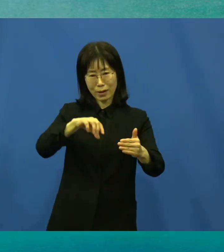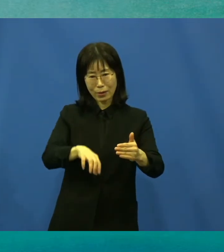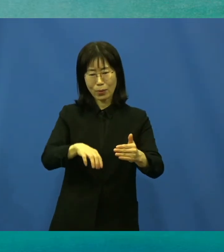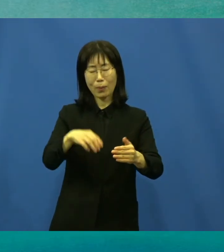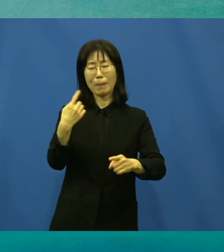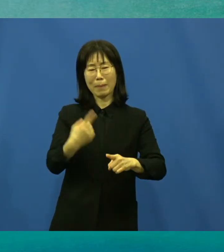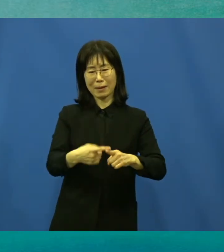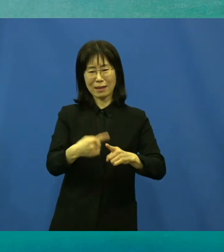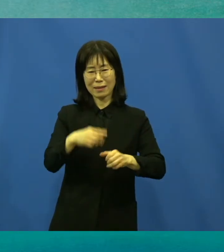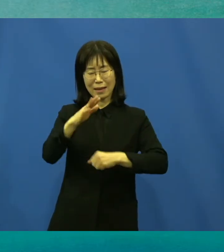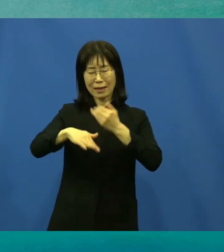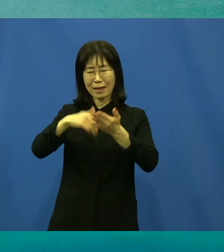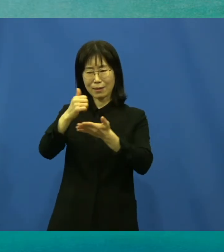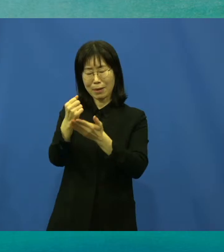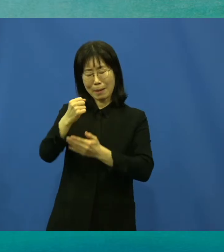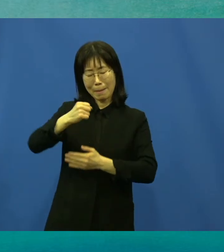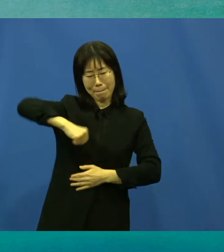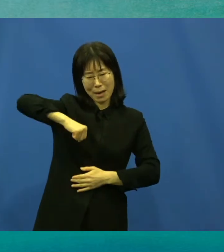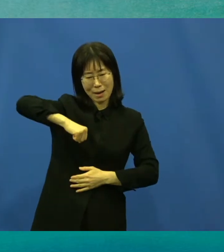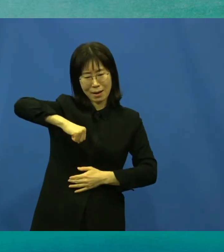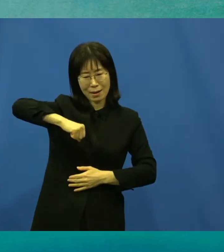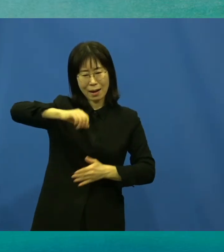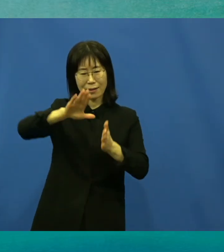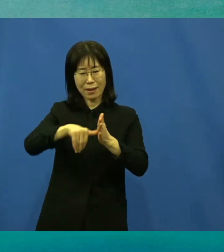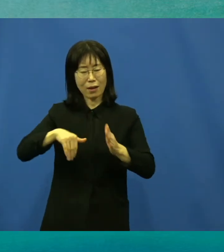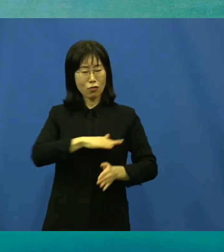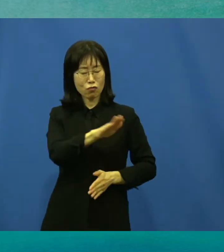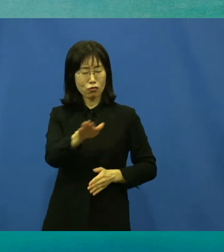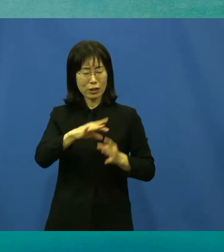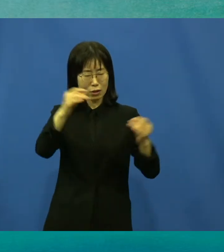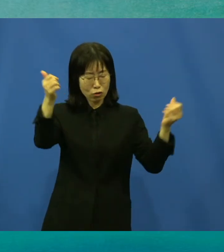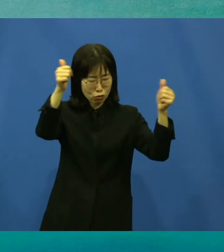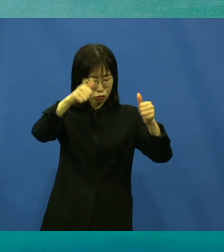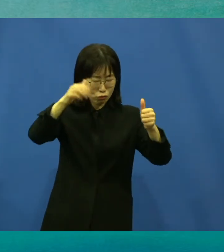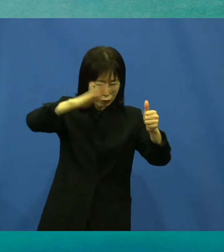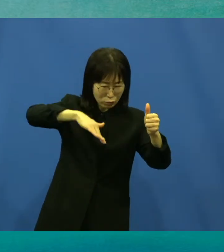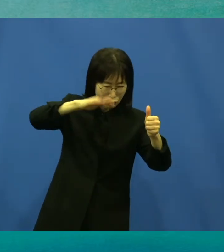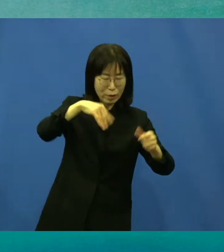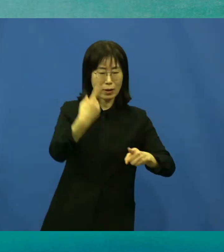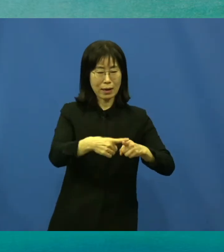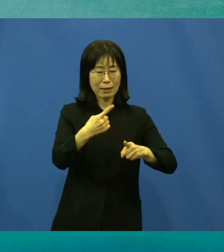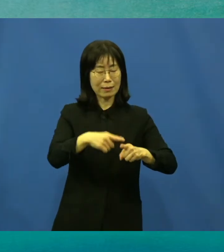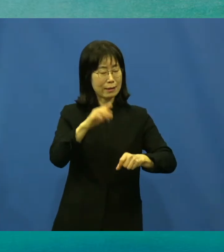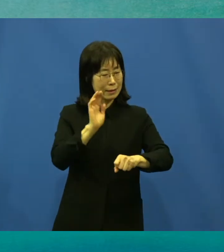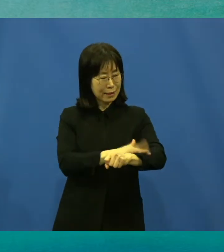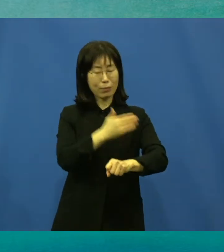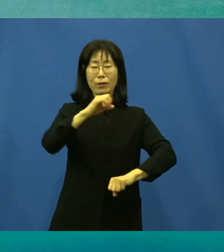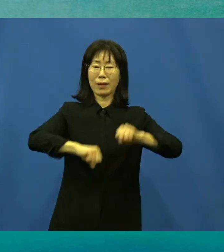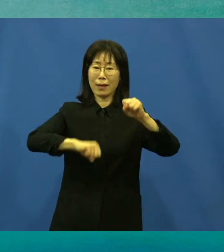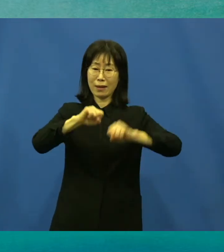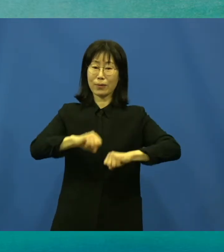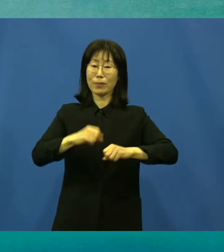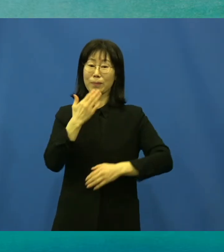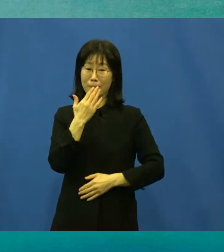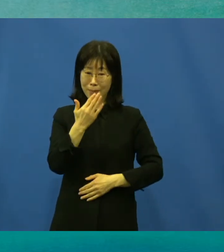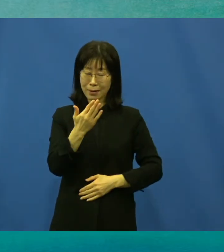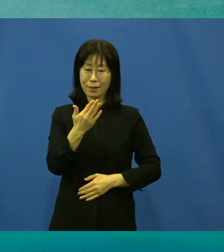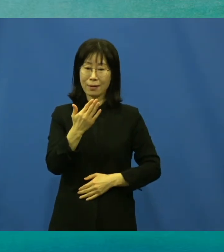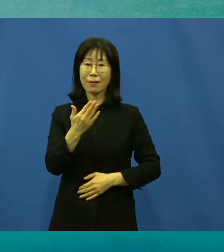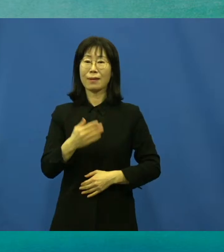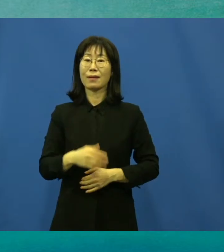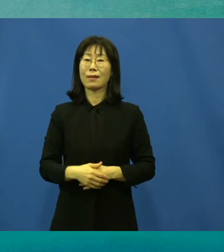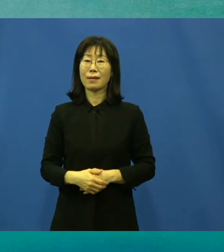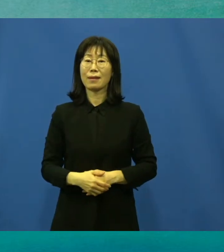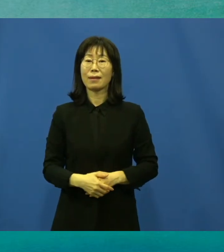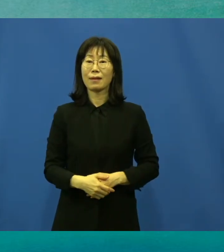따라다닙니다. 우상의 문제에서 자유로운 순간이 한 번도 없습니다. 언제나 변질은 예배의